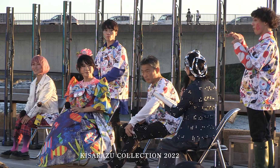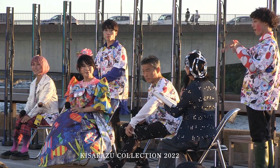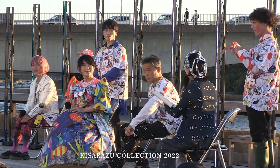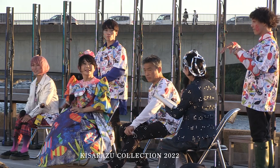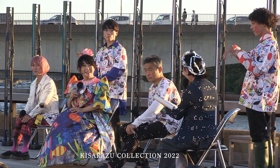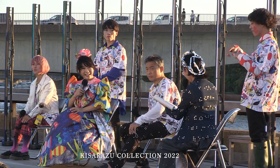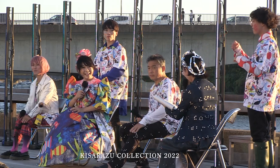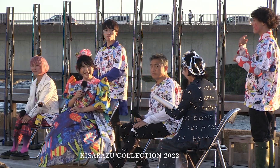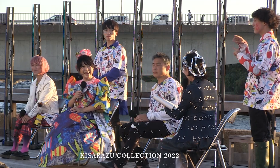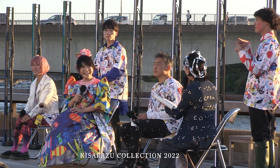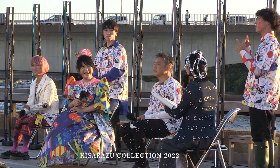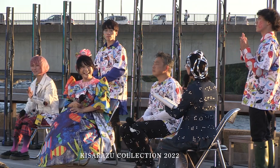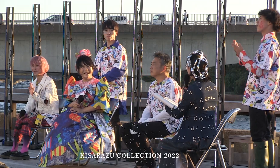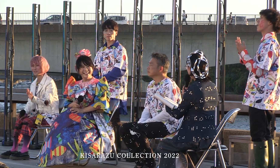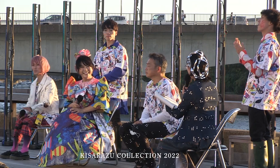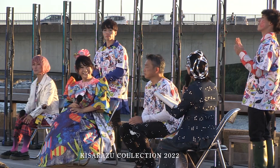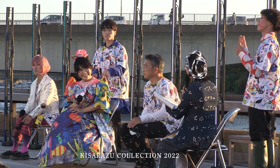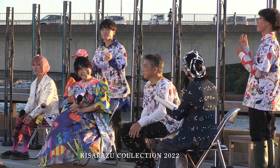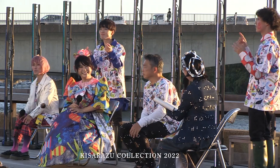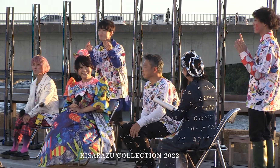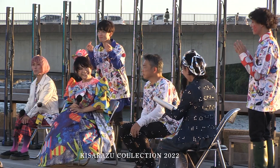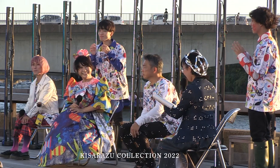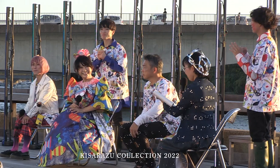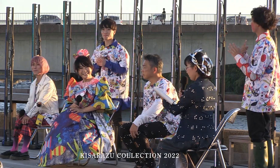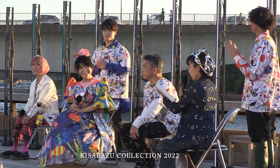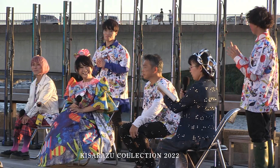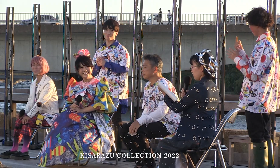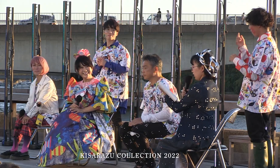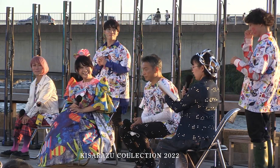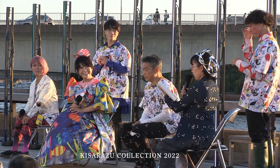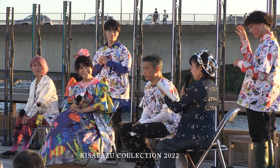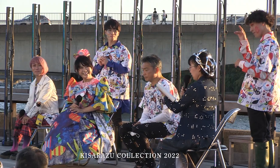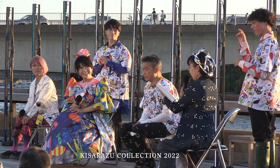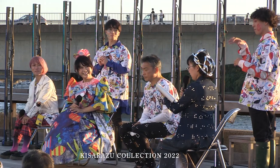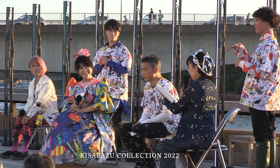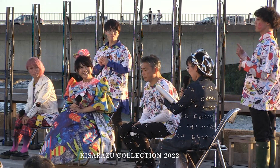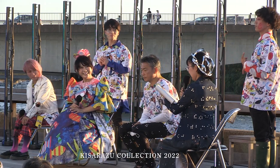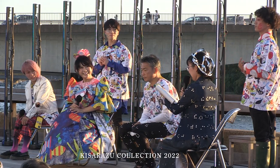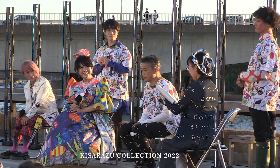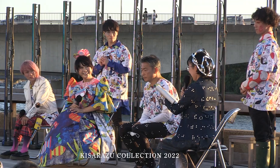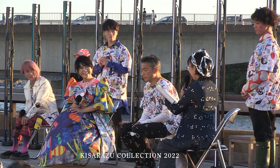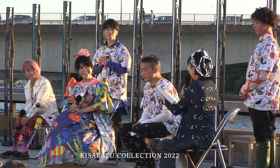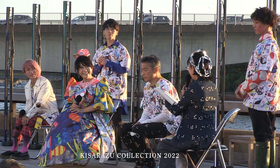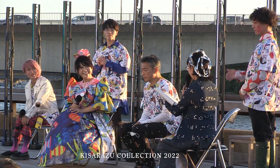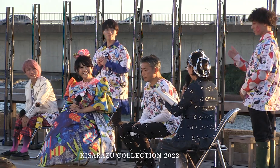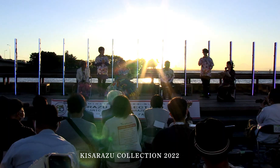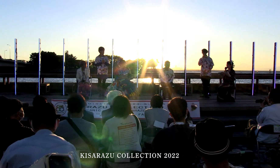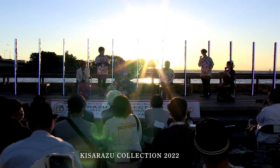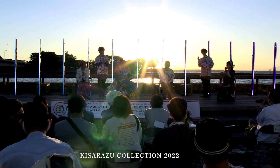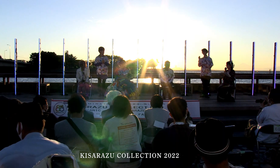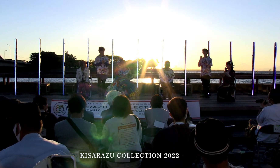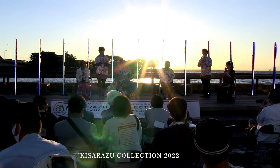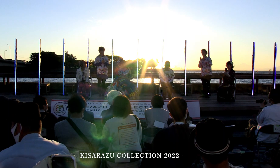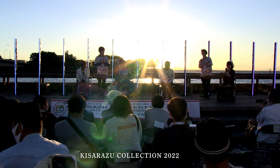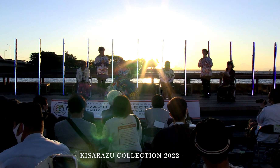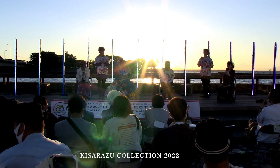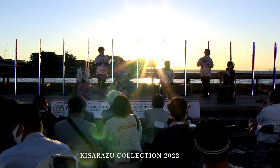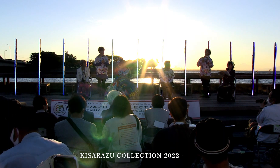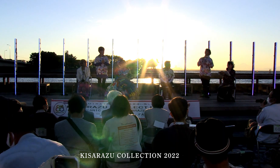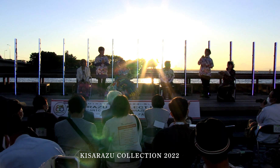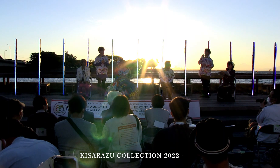りに来た、とっても思い出のある場所なんです。素敵になってとっても嬉しく思っております